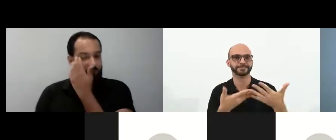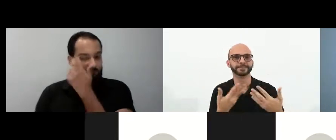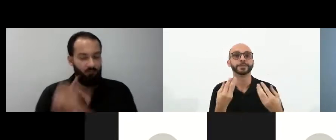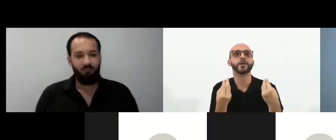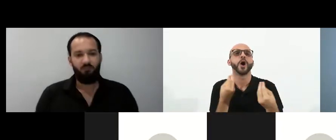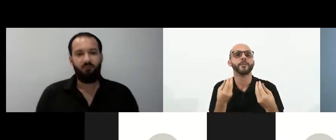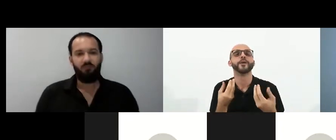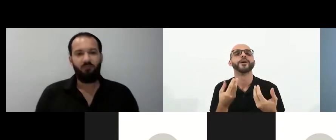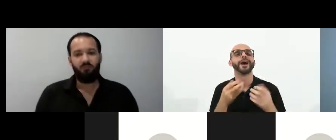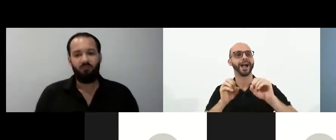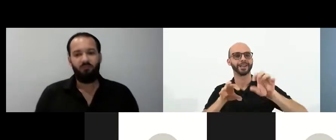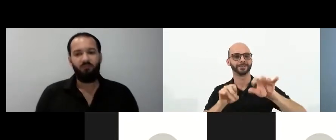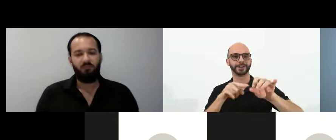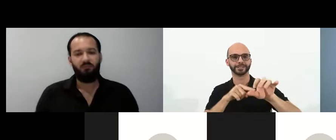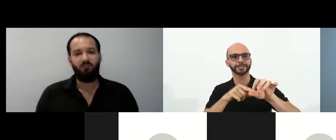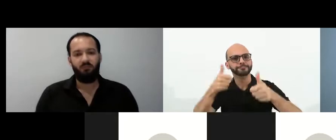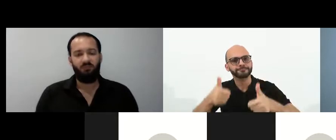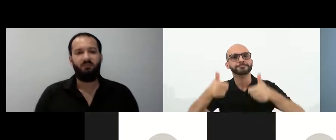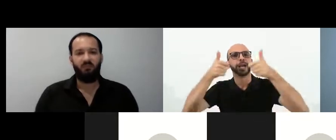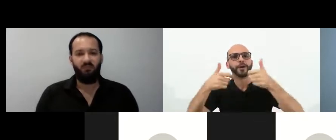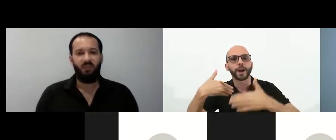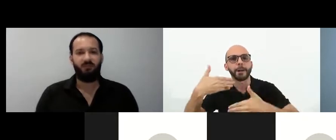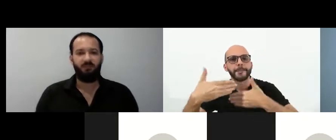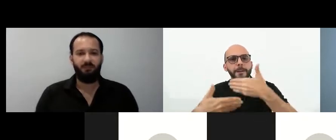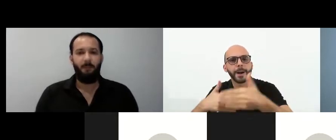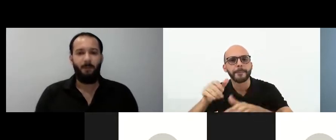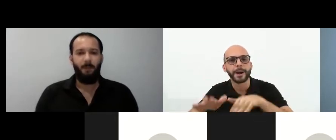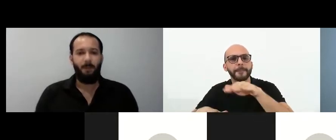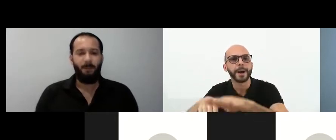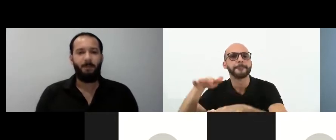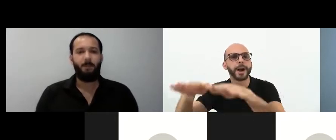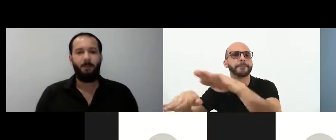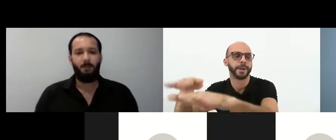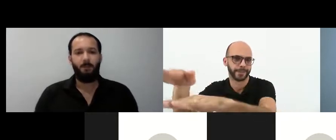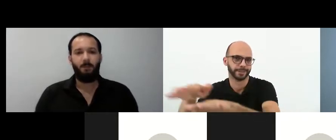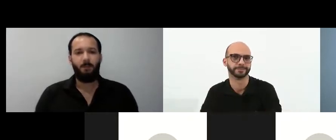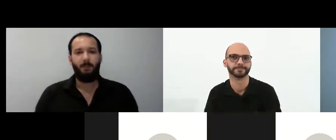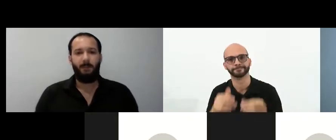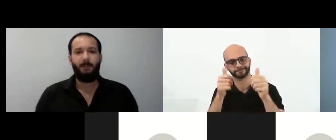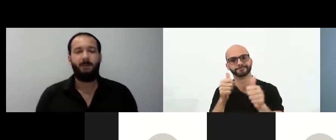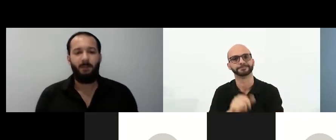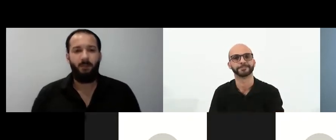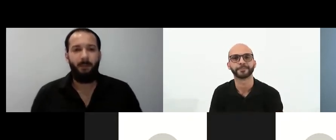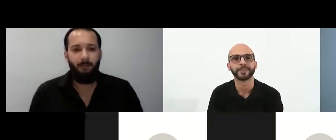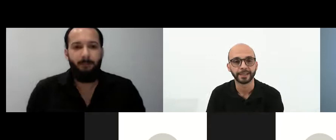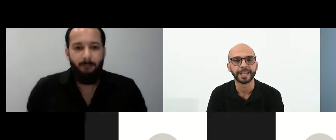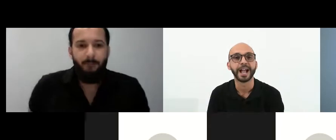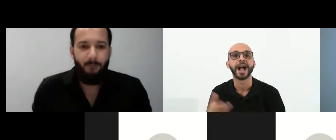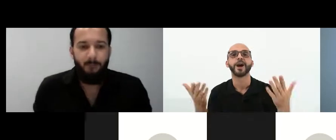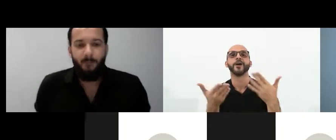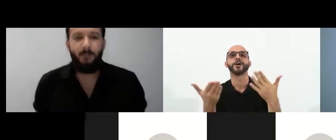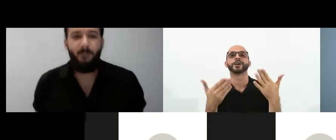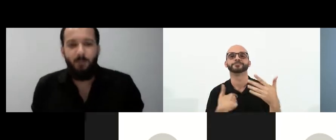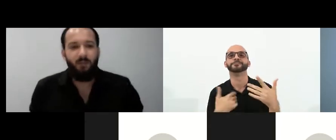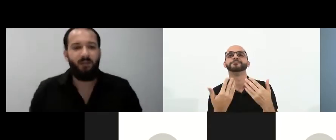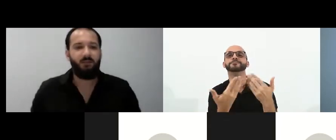aqui interagindo. Como que é essa possibilidade, esse ensino? E isso melhora? Estamos caminhando a